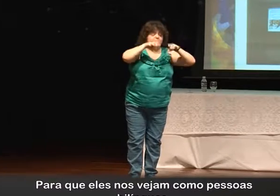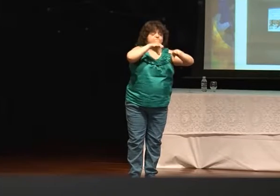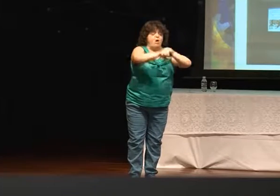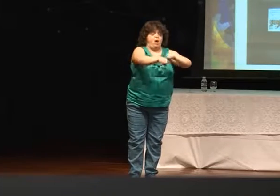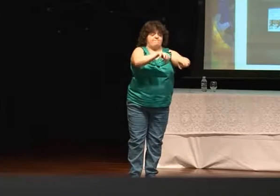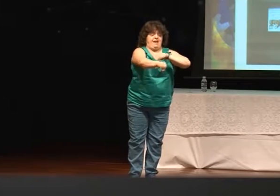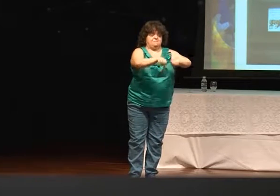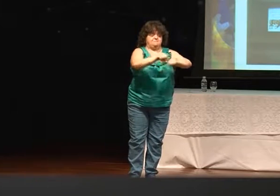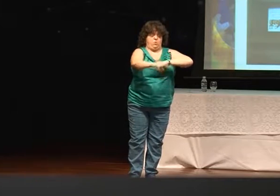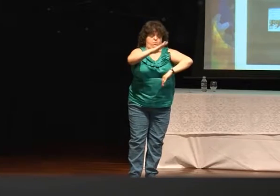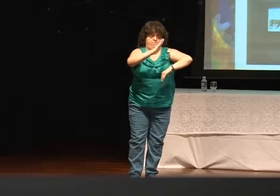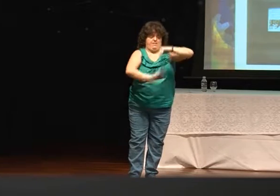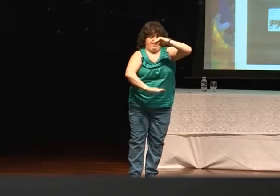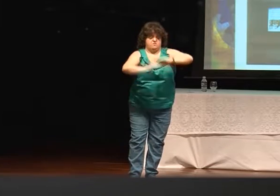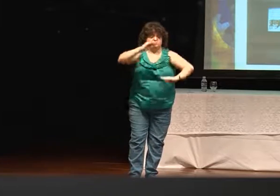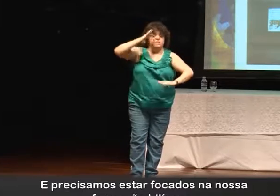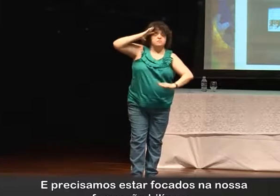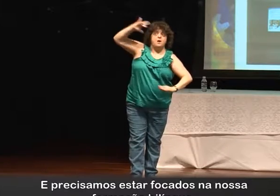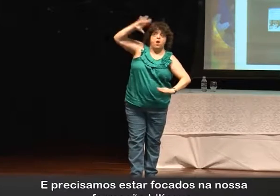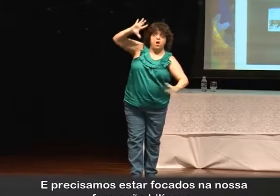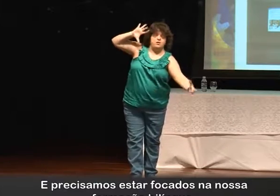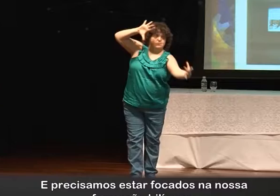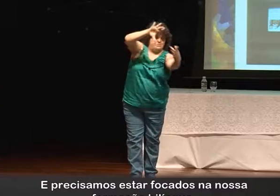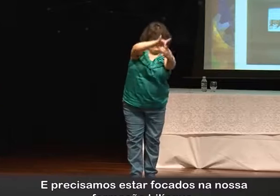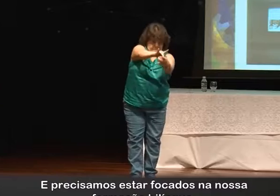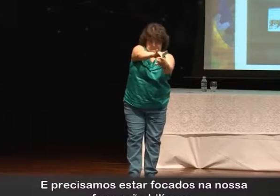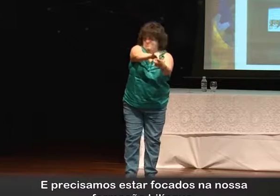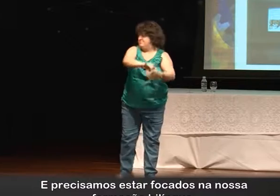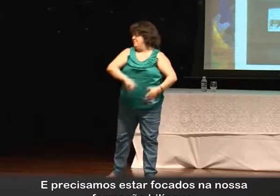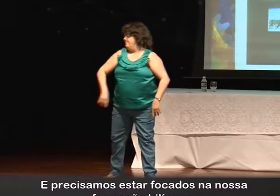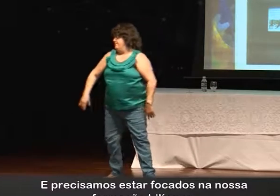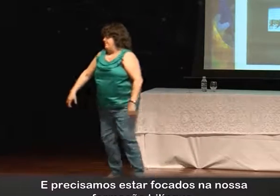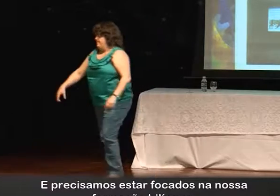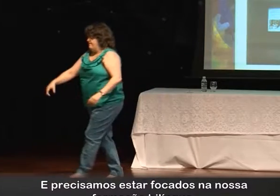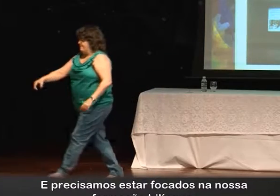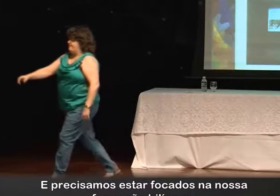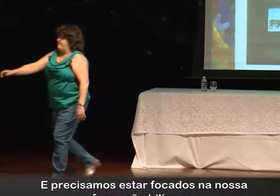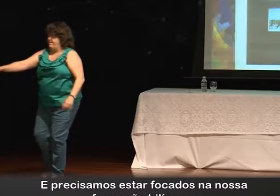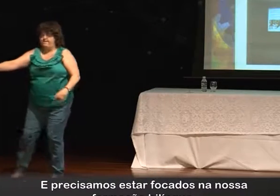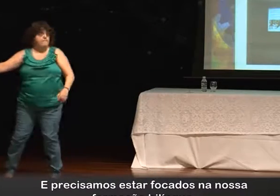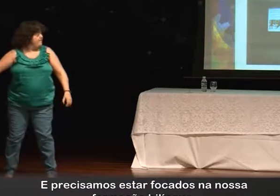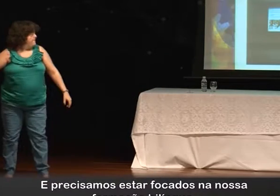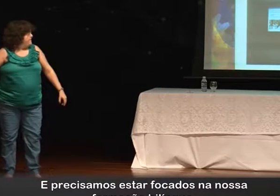bilíngues. E precisamos estar focados na nossa formação bilíngue.